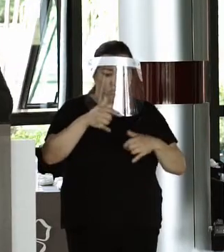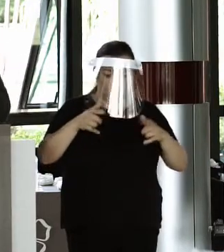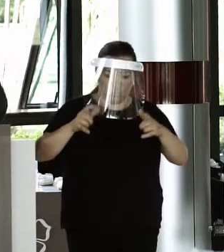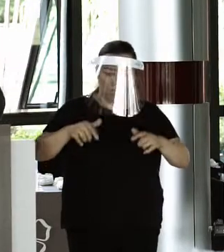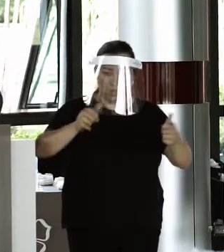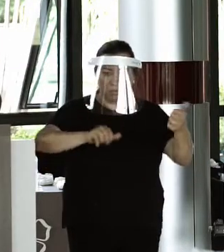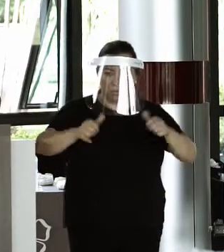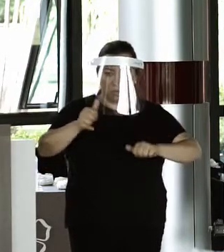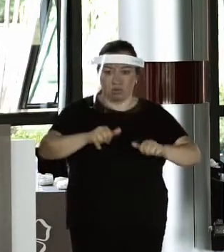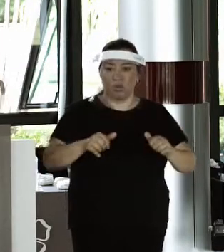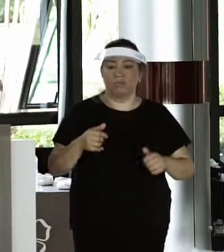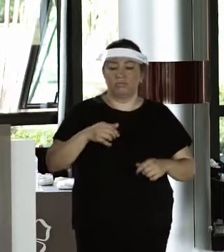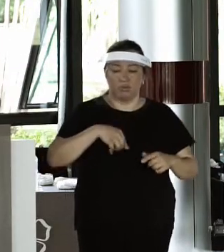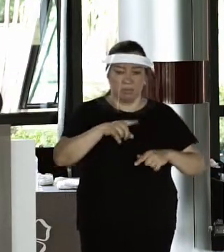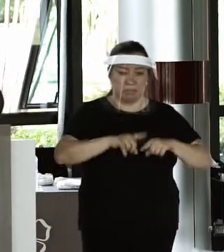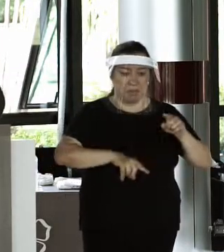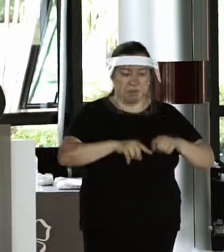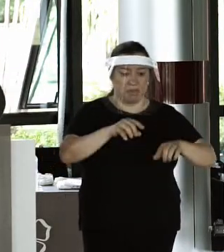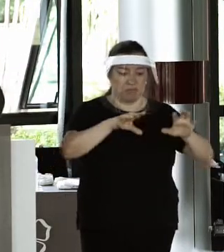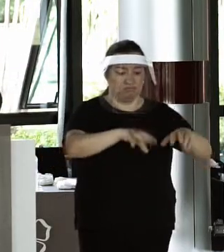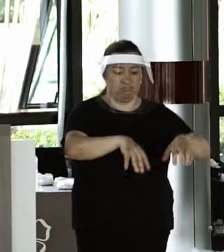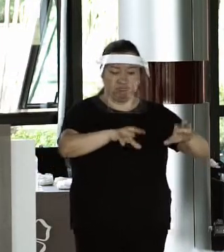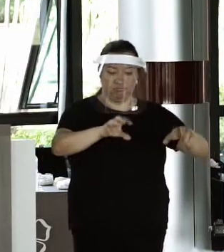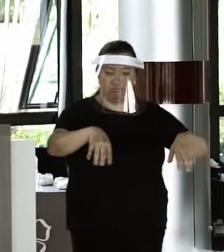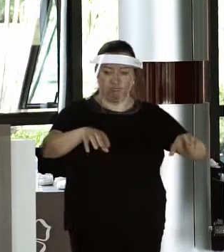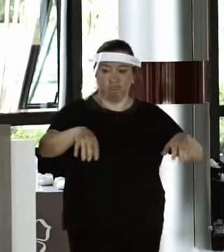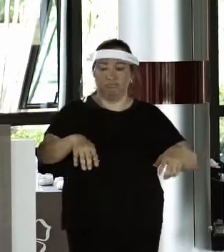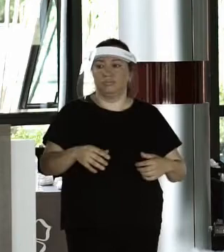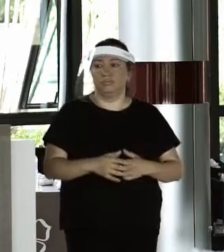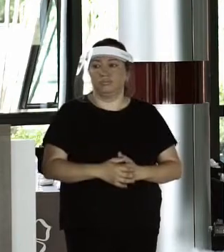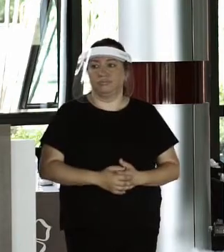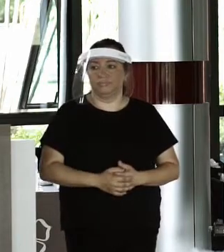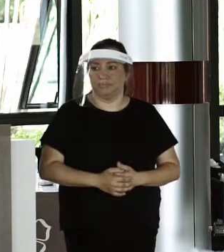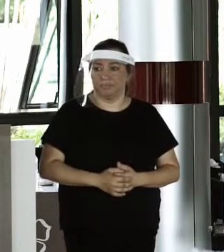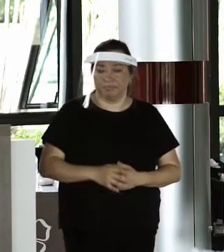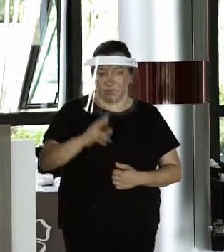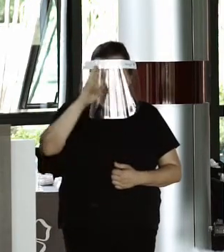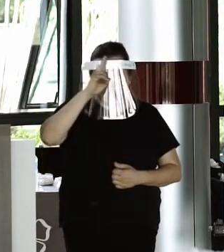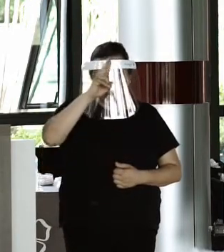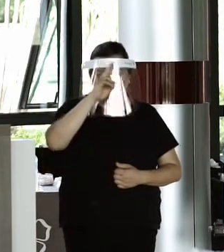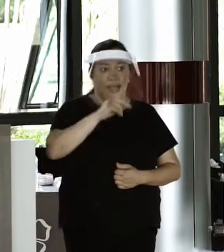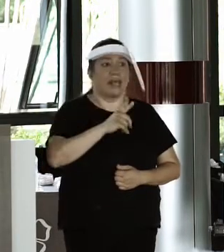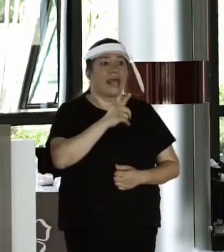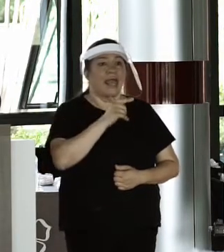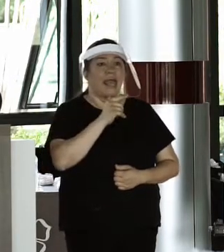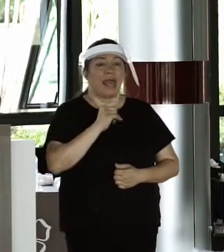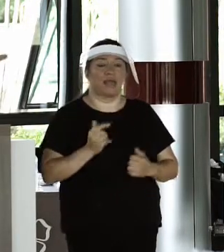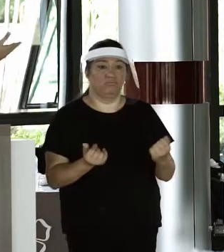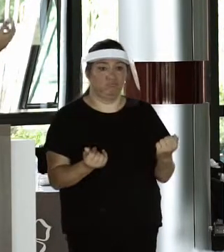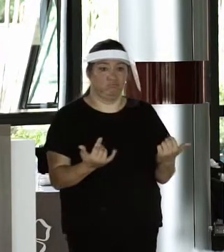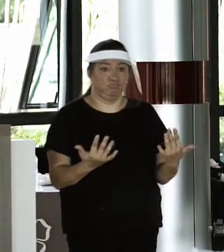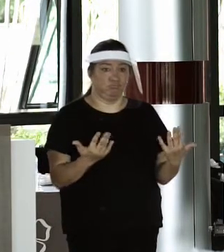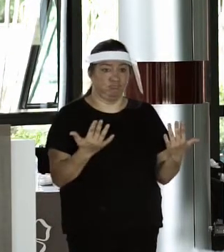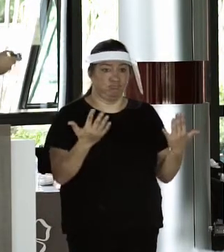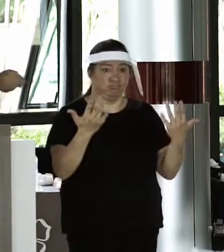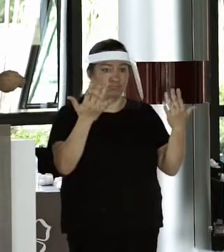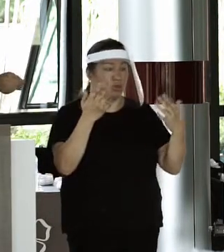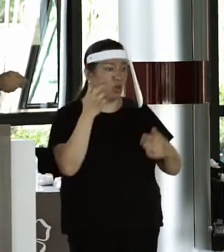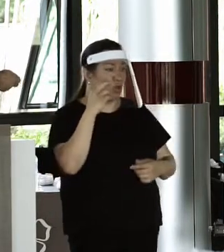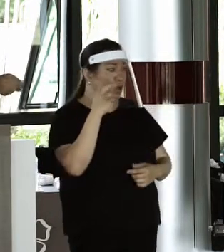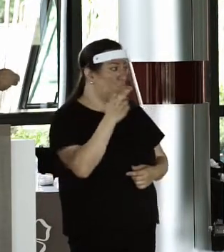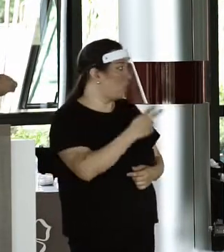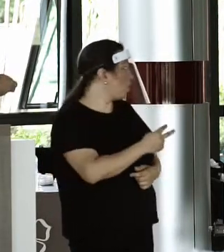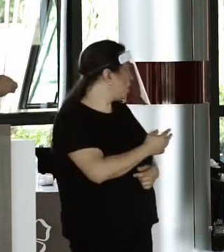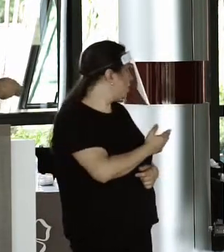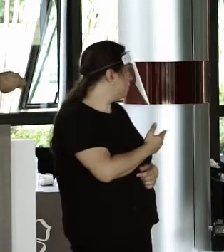ó. Eu coloquei os materiais em contato com água. Uma lâmina d'água. Lembra que eu falei que a água sobe pela parede? Olha lá, ó. Isso